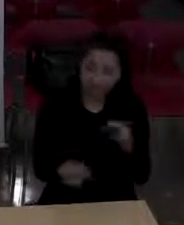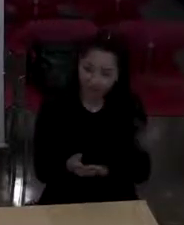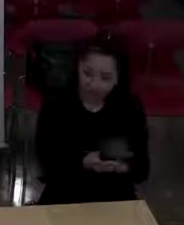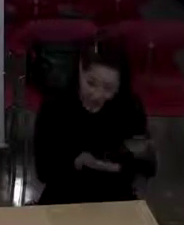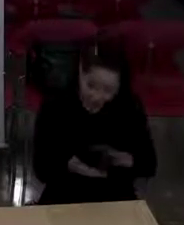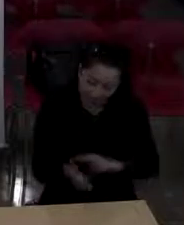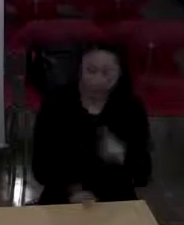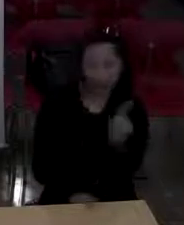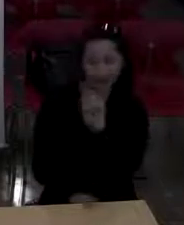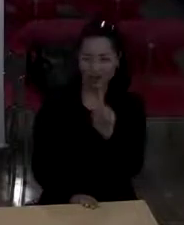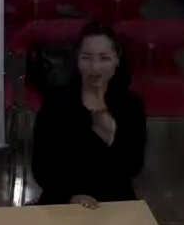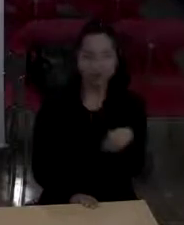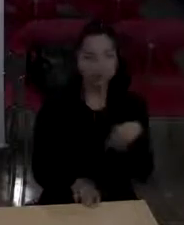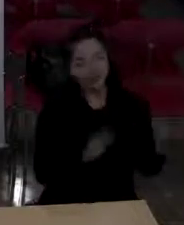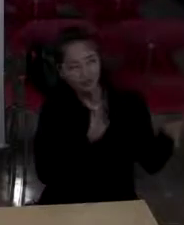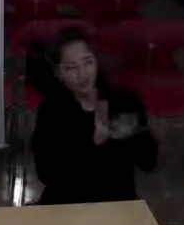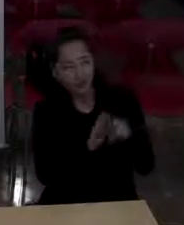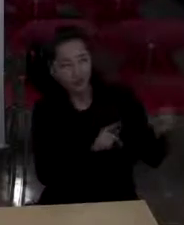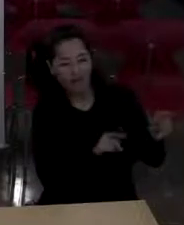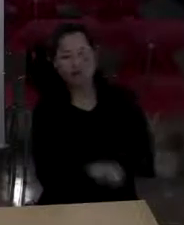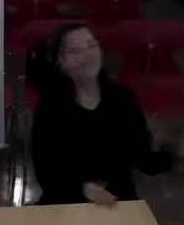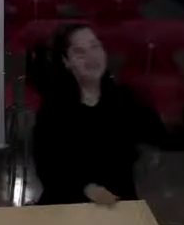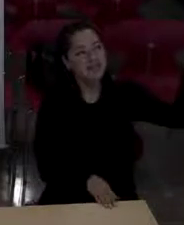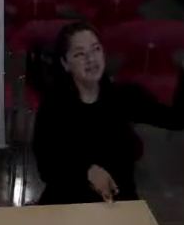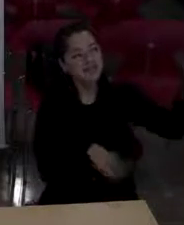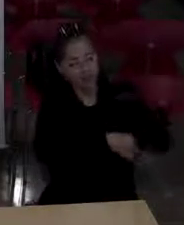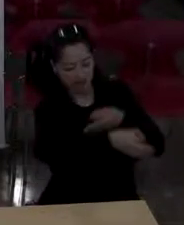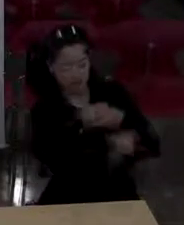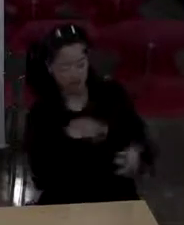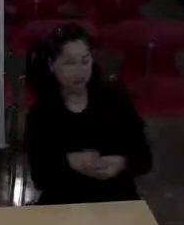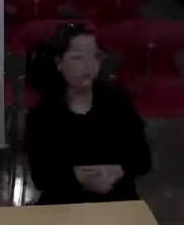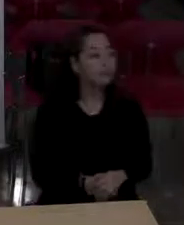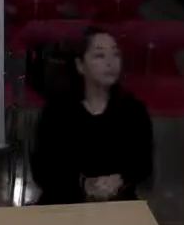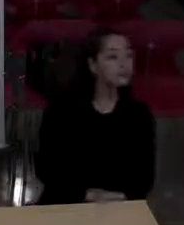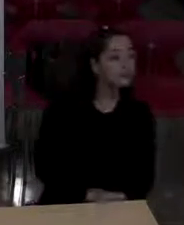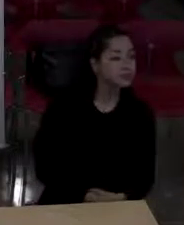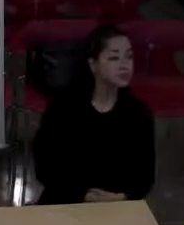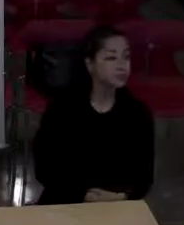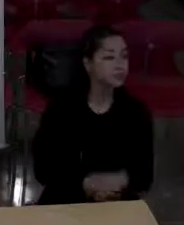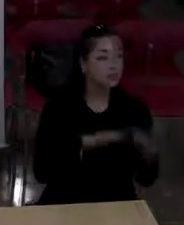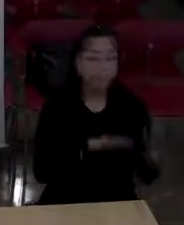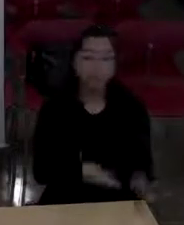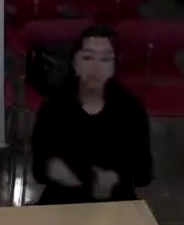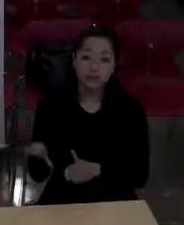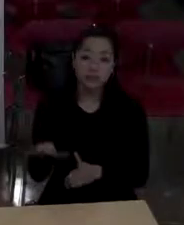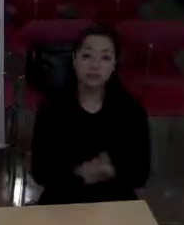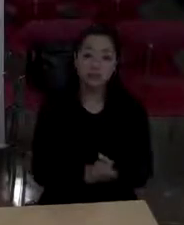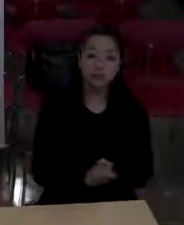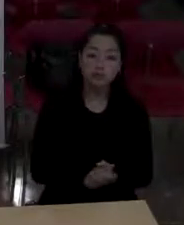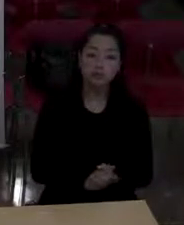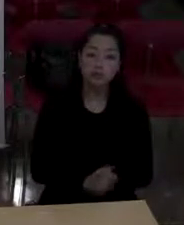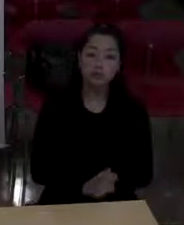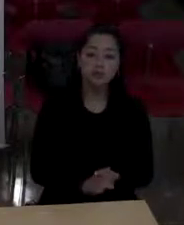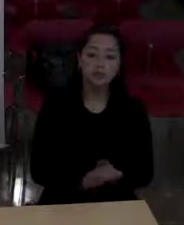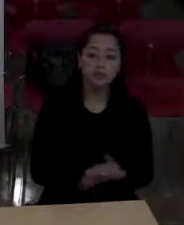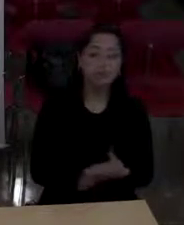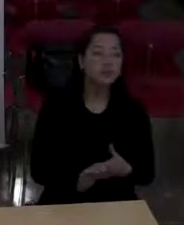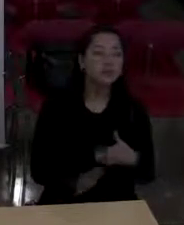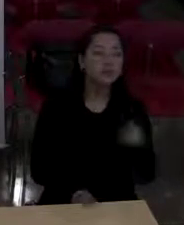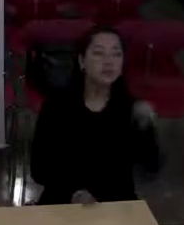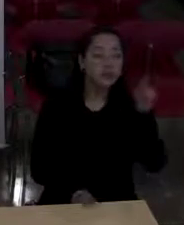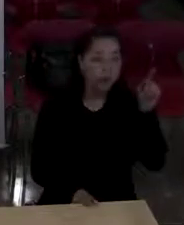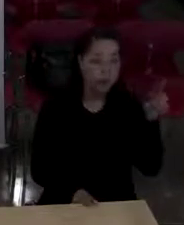con todo el dominio a esta edad, vemos cómo de pronto ellos empiezan a actuar de manera competente, a manejar